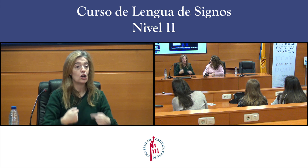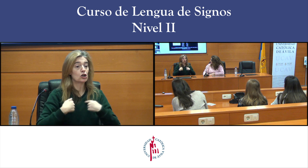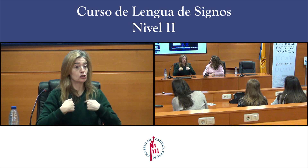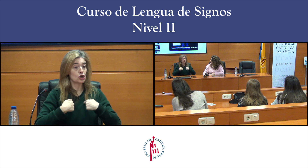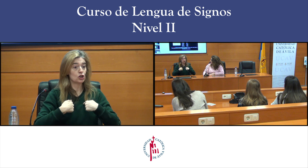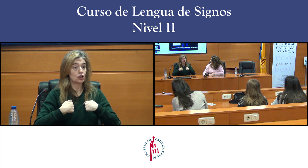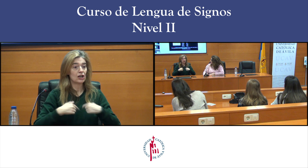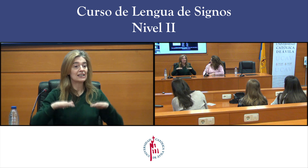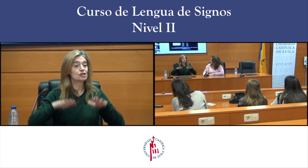estoy